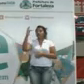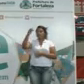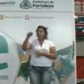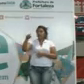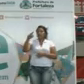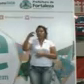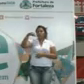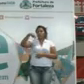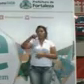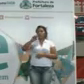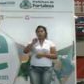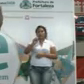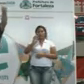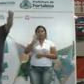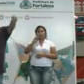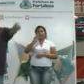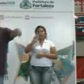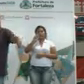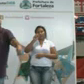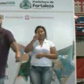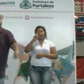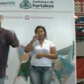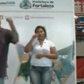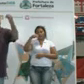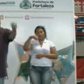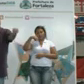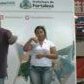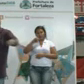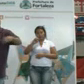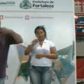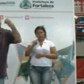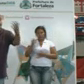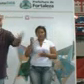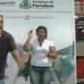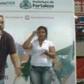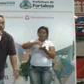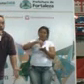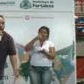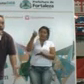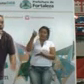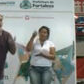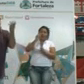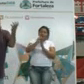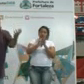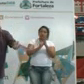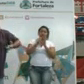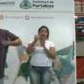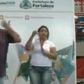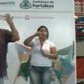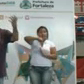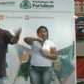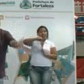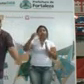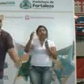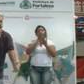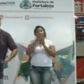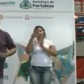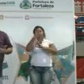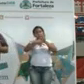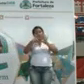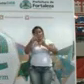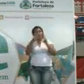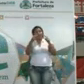passa a acreditar. O final do século XIX é pessimista, é terrível. A maioria dos textos tem a ver com